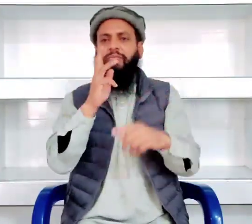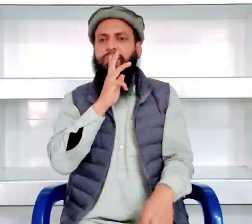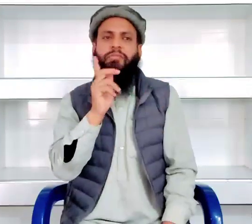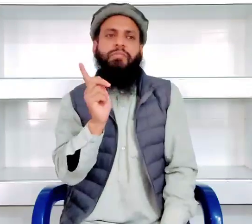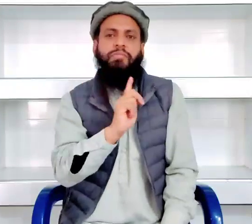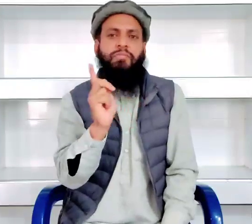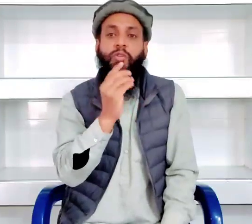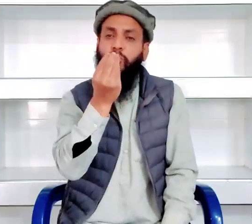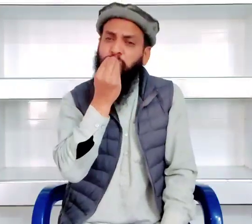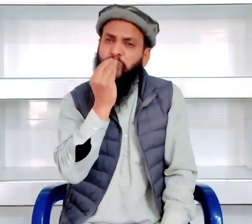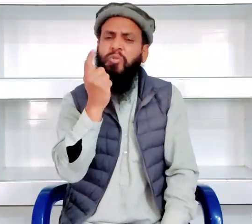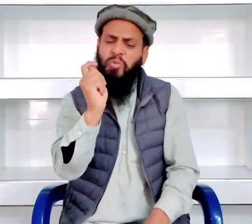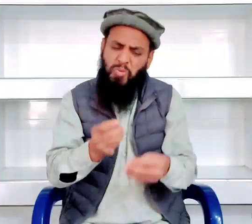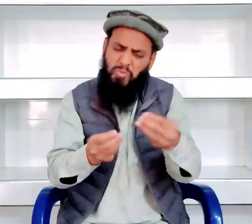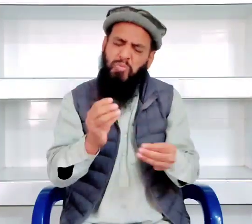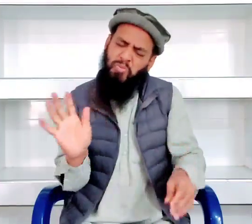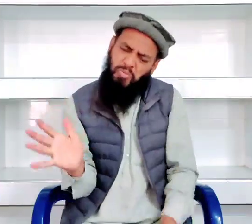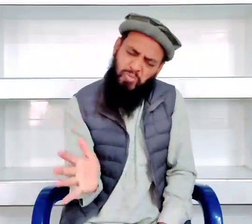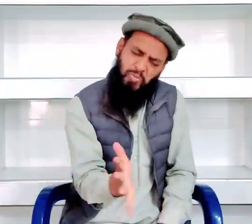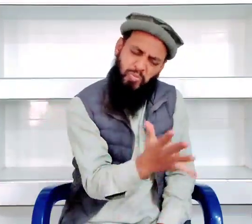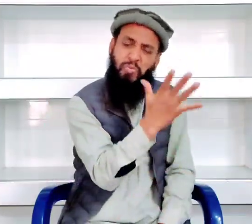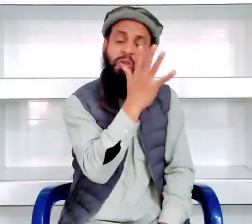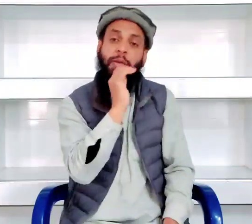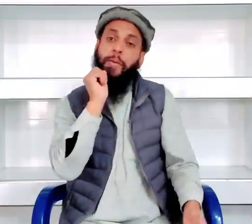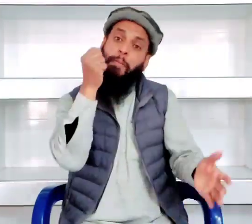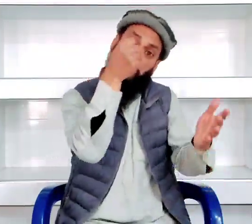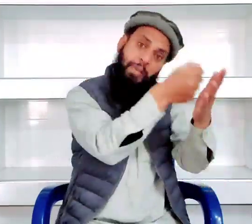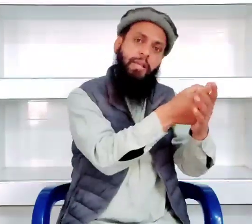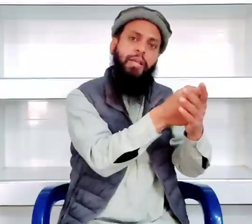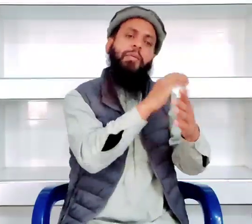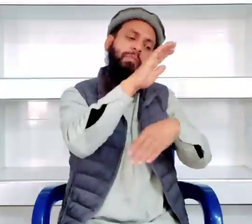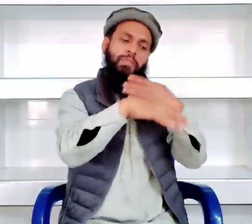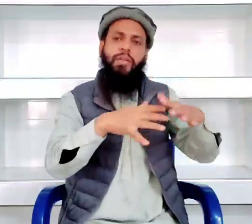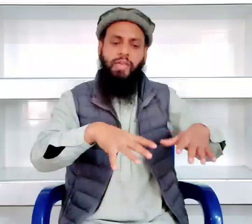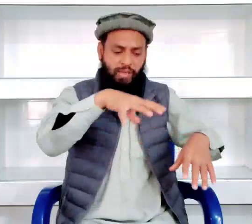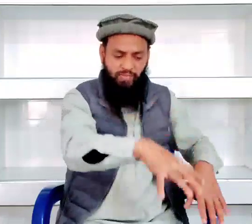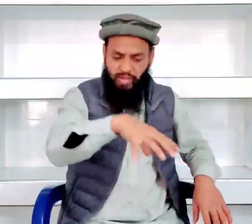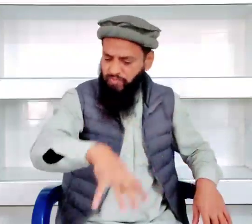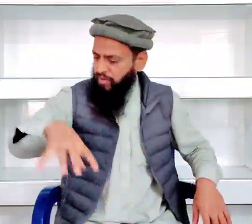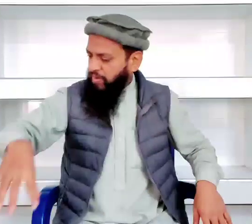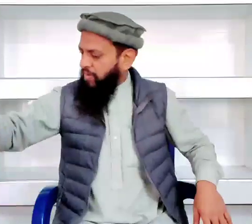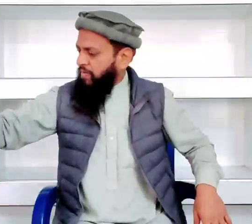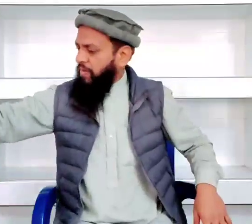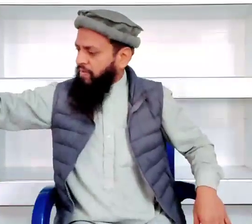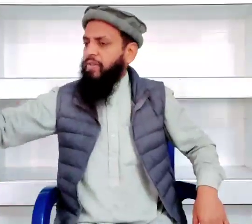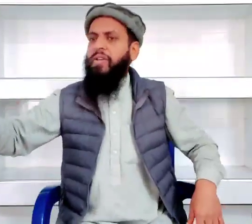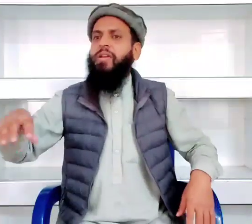منڈی دے اندر پہنچ جائے منڈی دے اندر پہنچن تو پہلے پہلے اس کافلے نو راج جا کے ڈک کے خرید لینا یہ